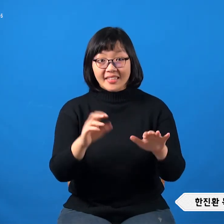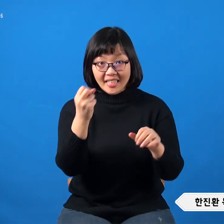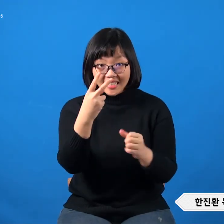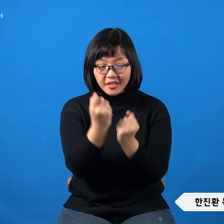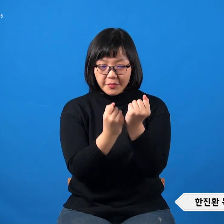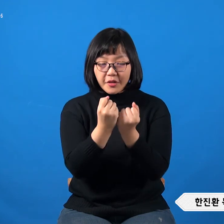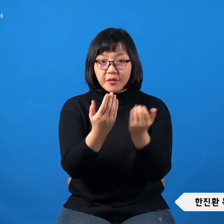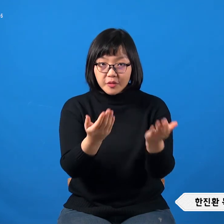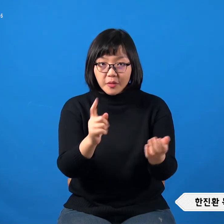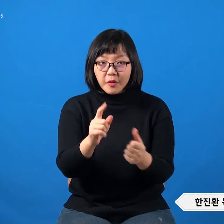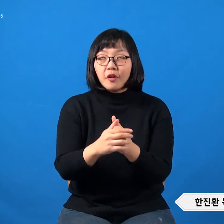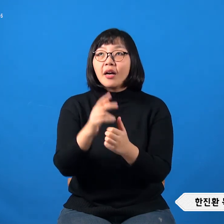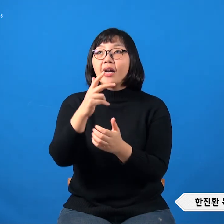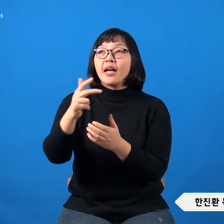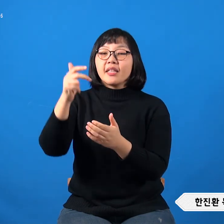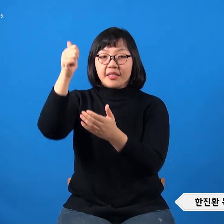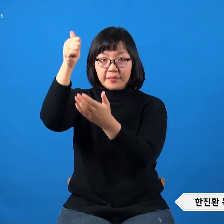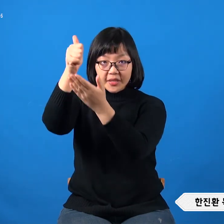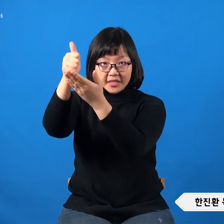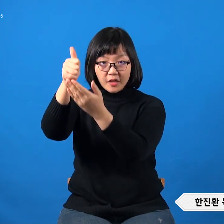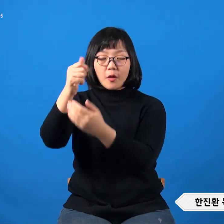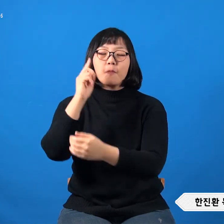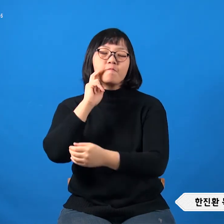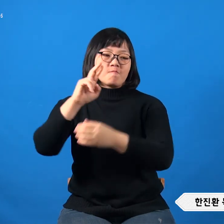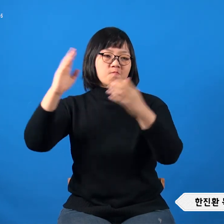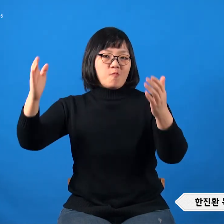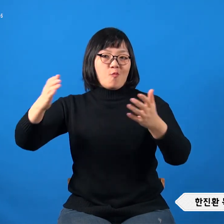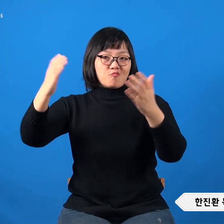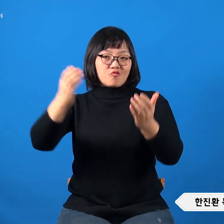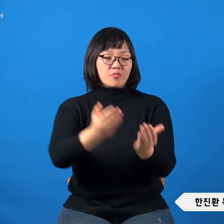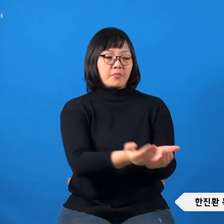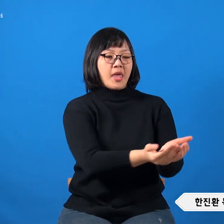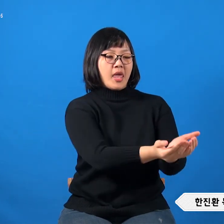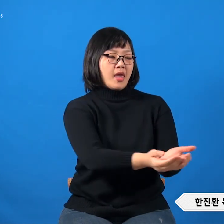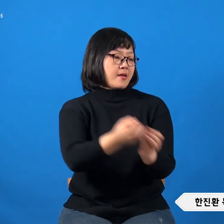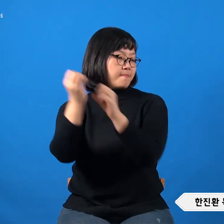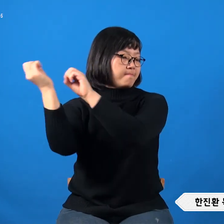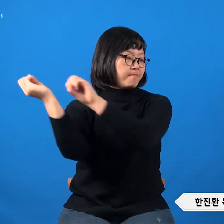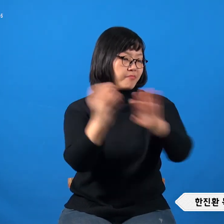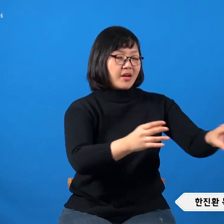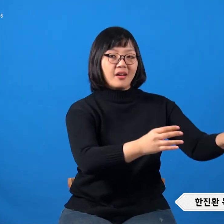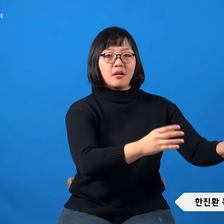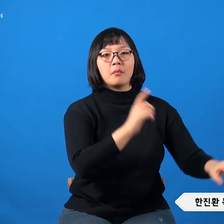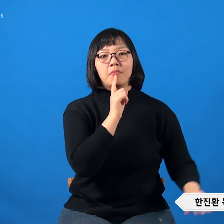하나님께서 큰 폭풍우를 요나가 탄 배를 향해서 내던져버리신 것입니다.